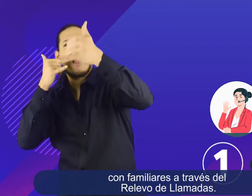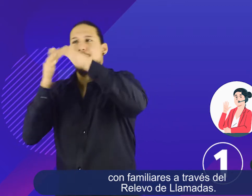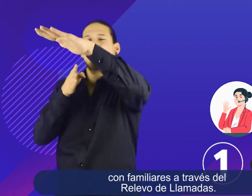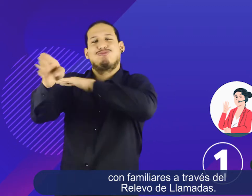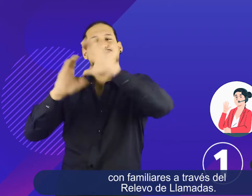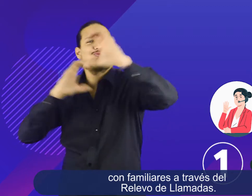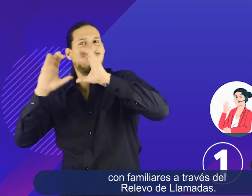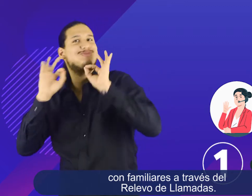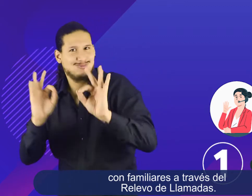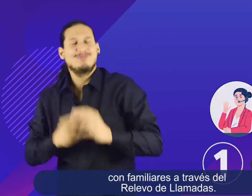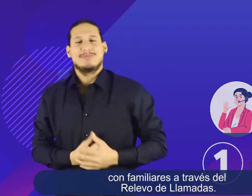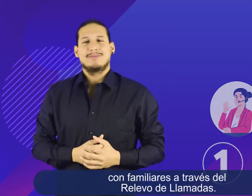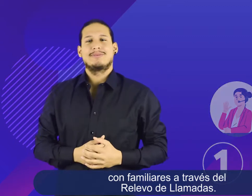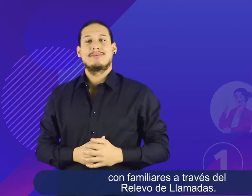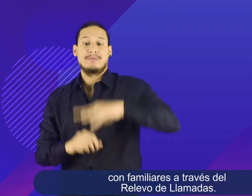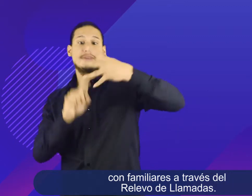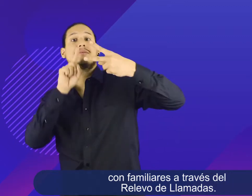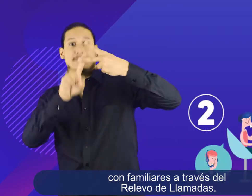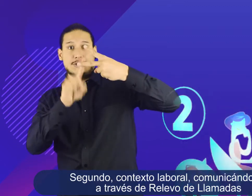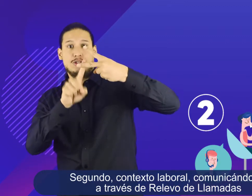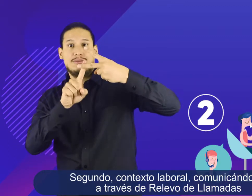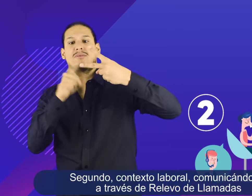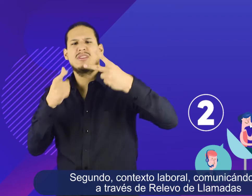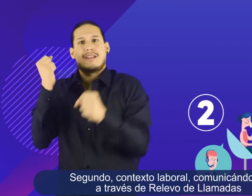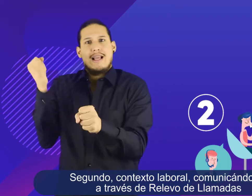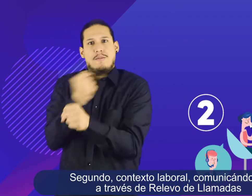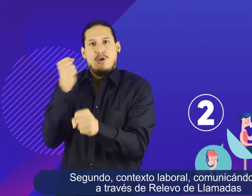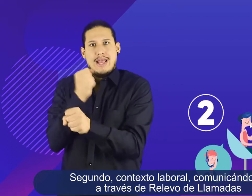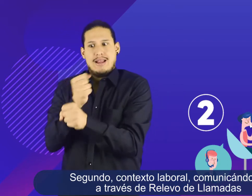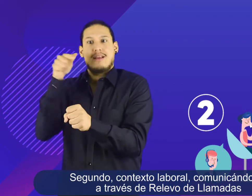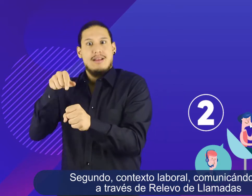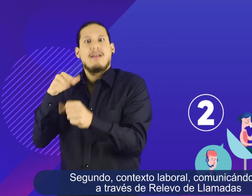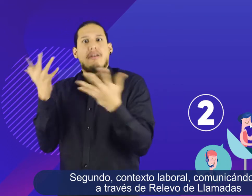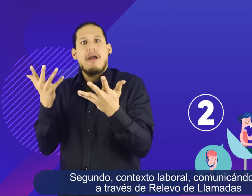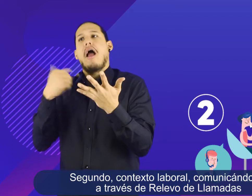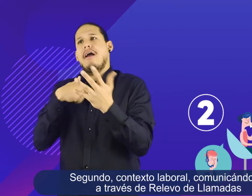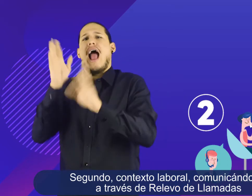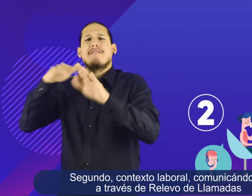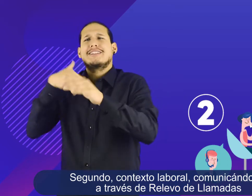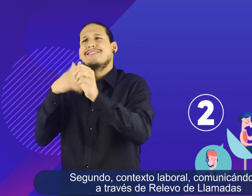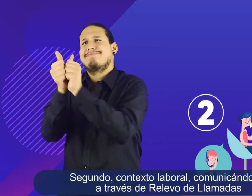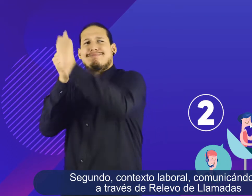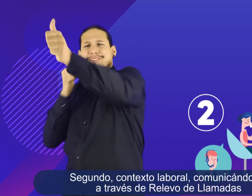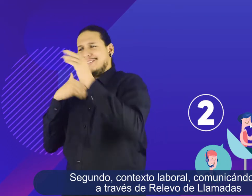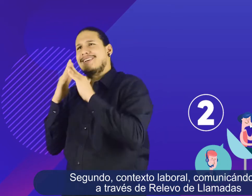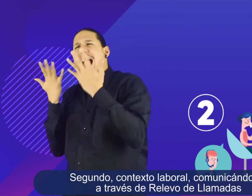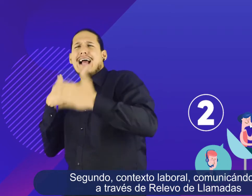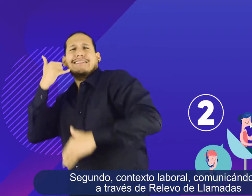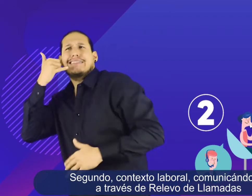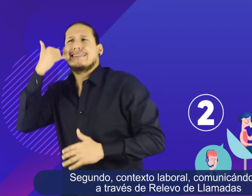del relevo de llamadas. Segundo, contexto laboral, comunicándose a través de relevo